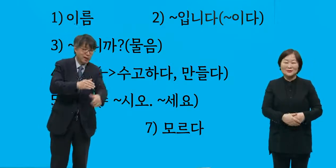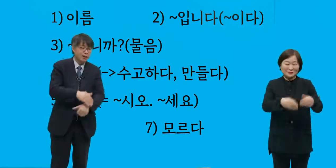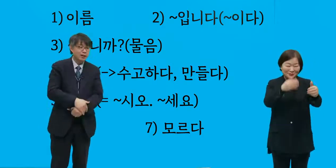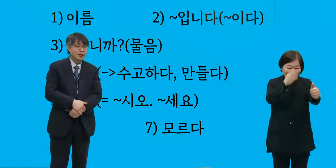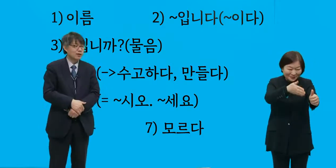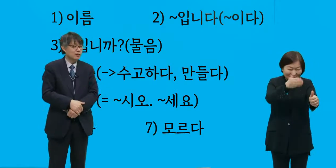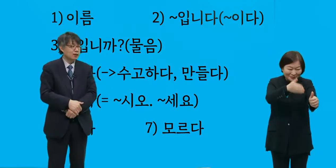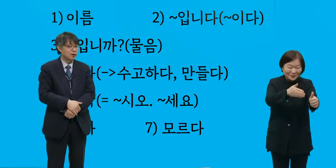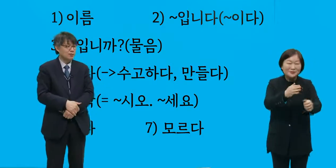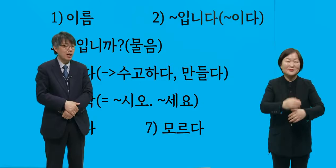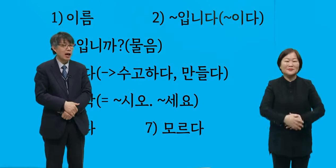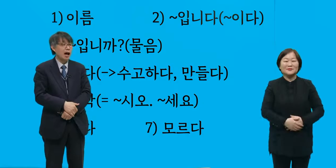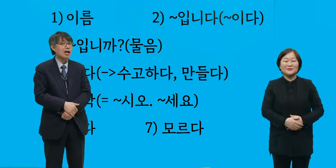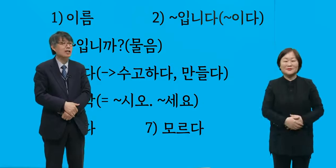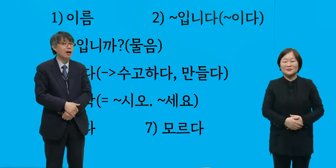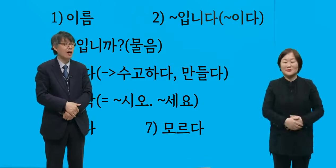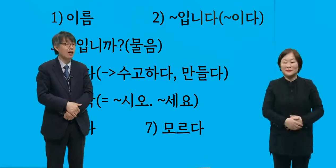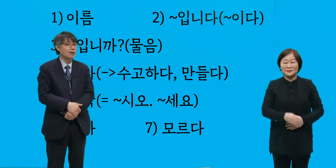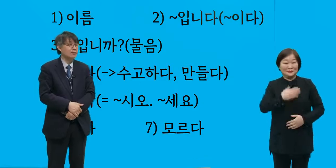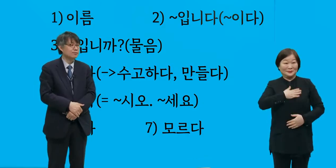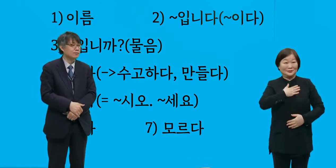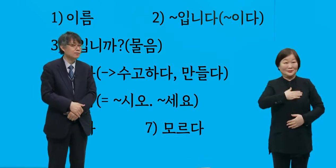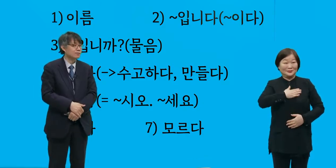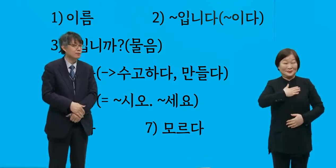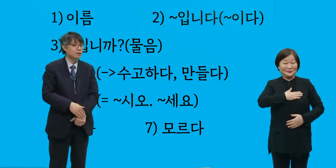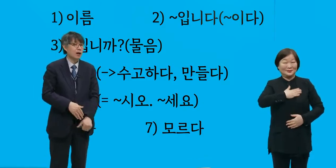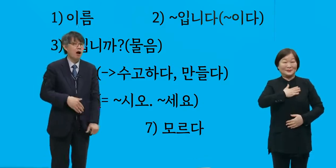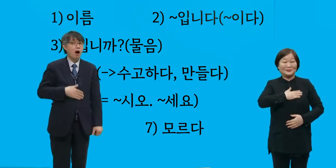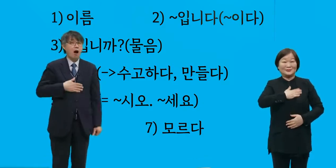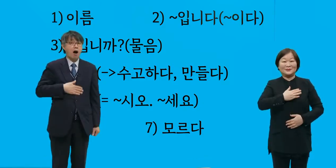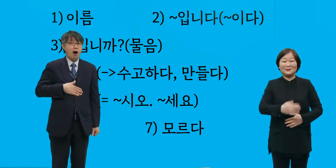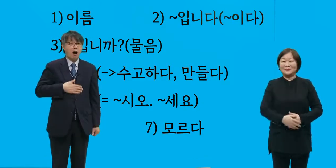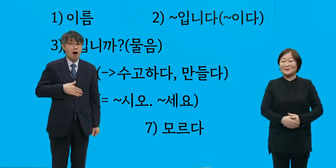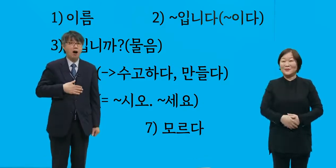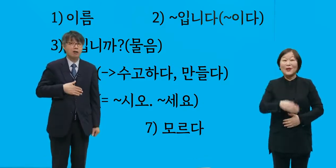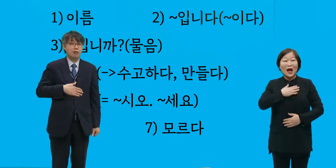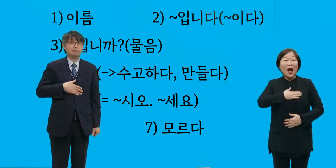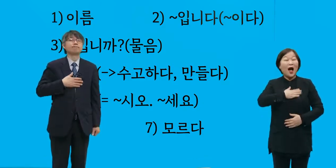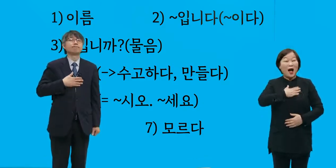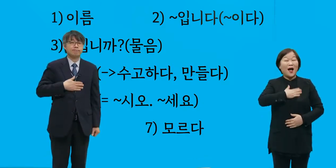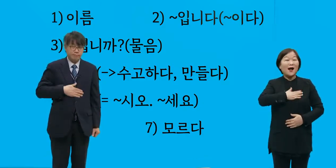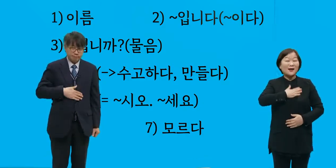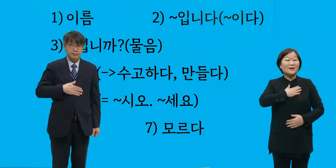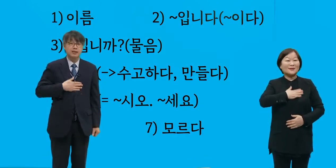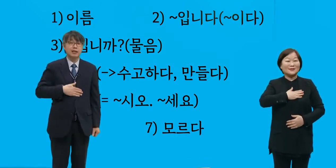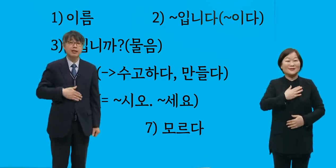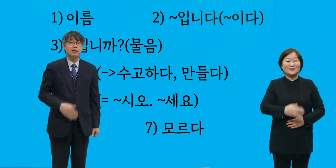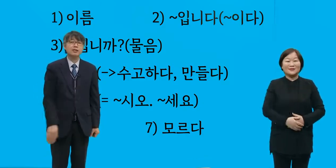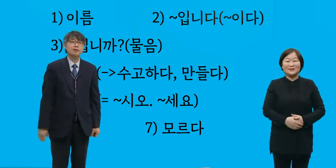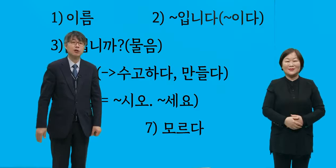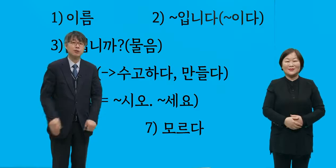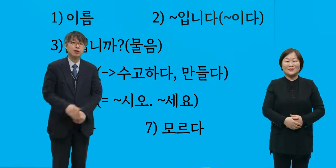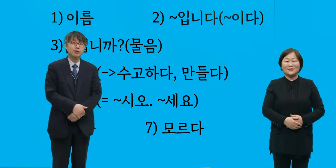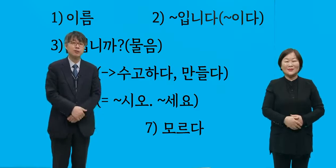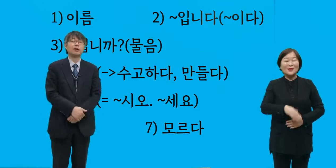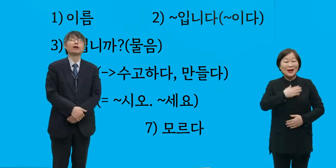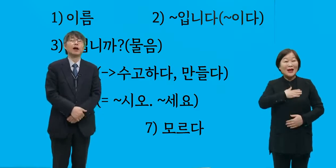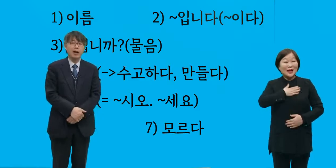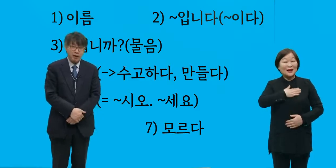이렇게 하는 겁니다. 알다. 자, 알아. 자, 이게 느낌이 어떤 느낌이냐면